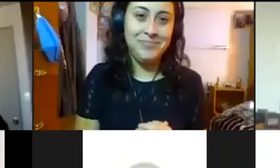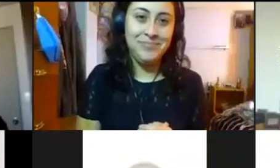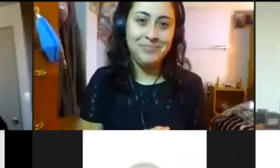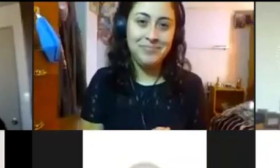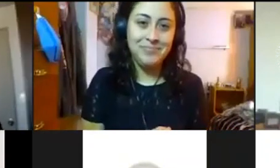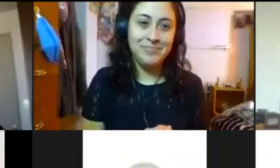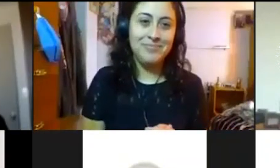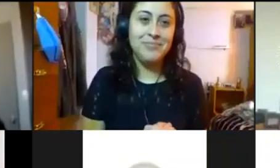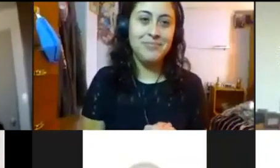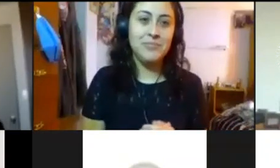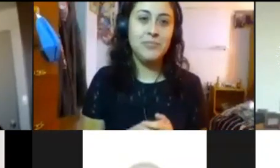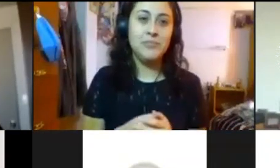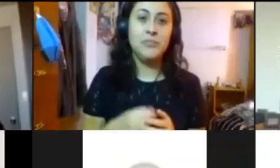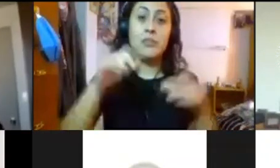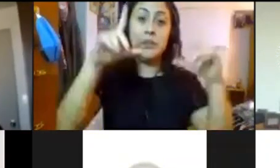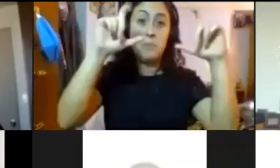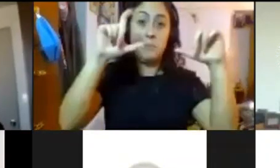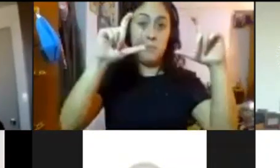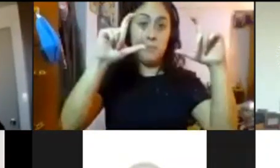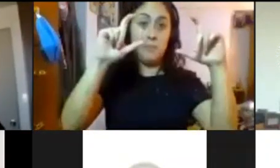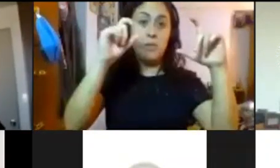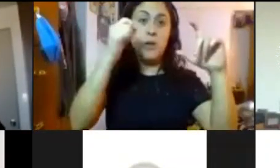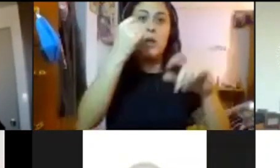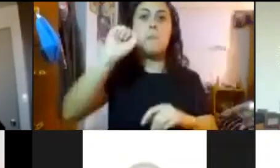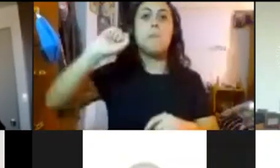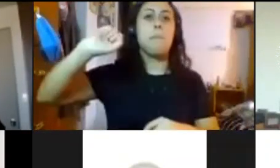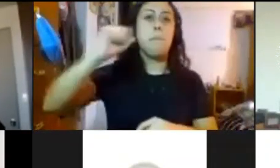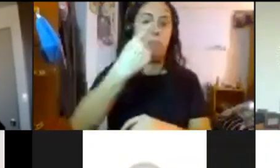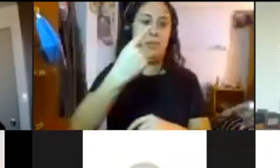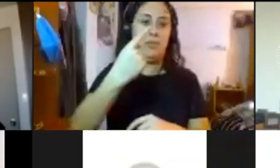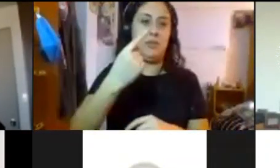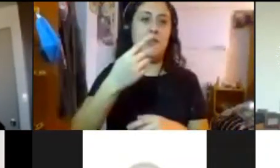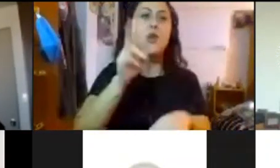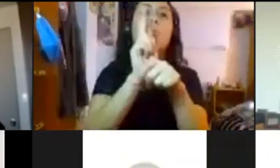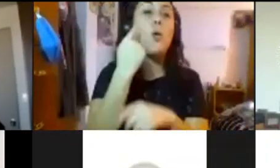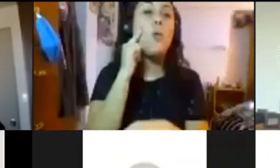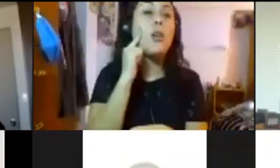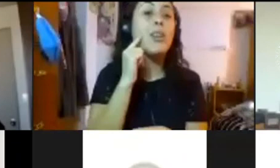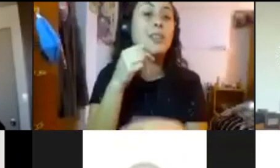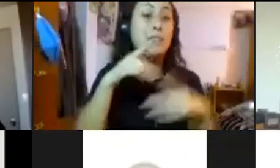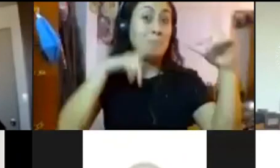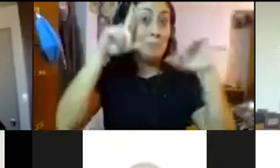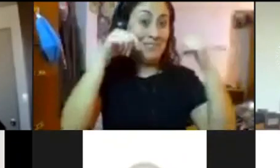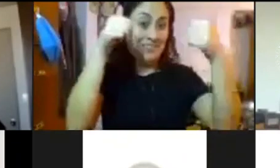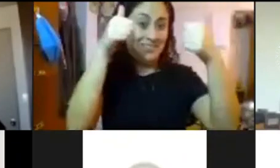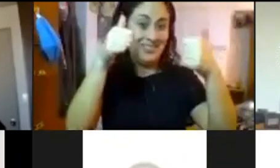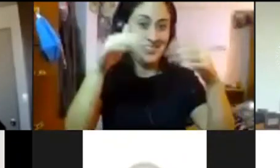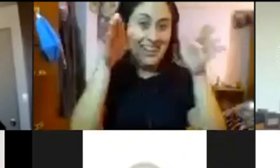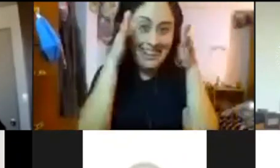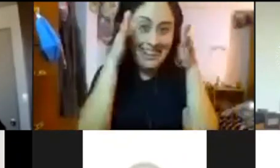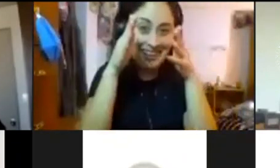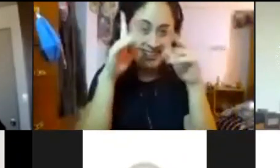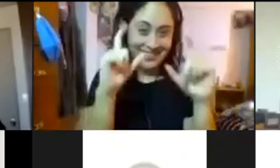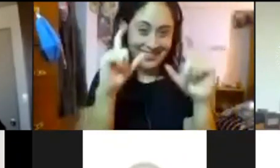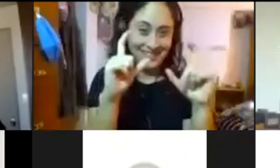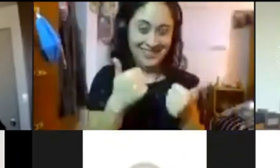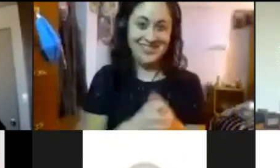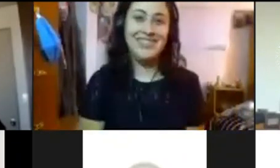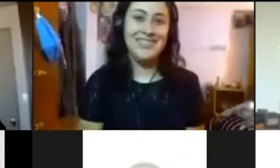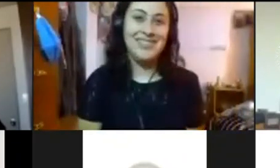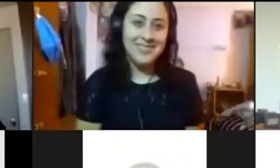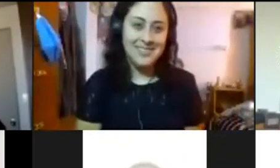a ir con la página número 1, ¿ya? Así que Juan Luis está en la página número 1 para que esté atento a la foto. Ya, allá